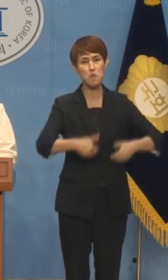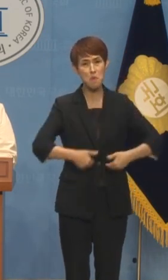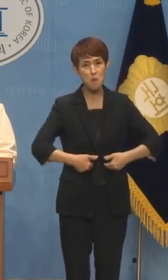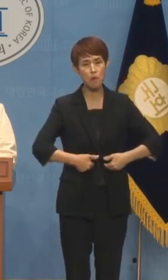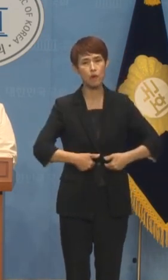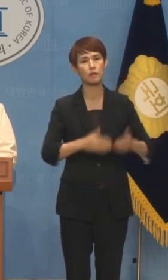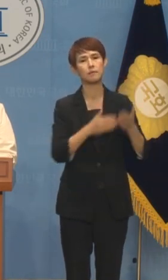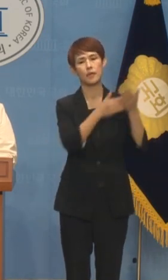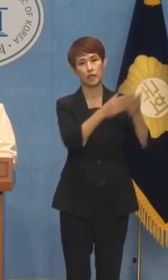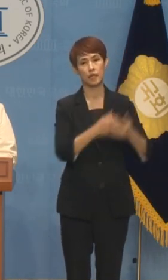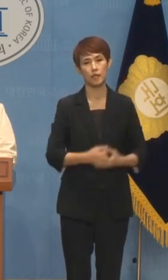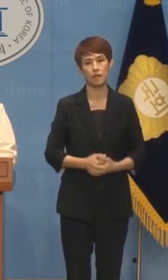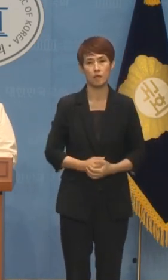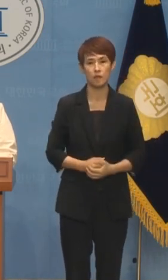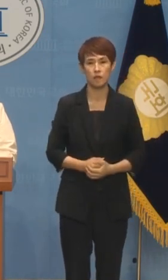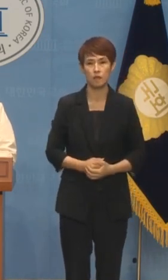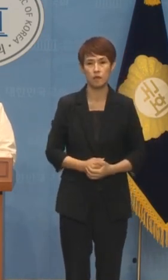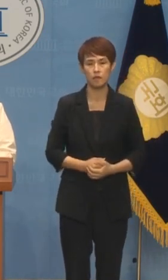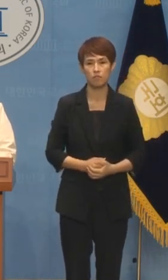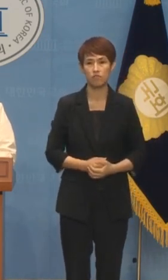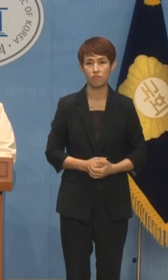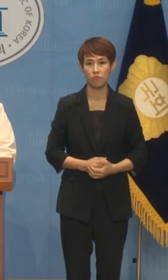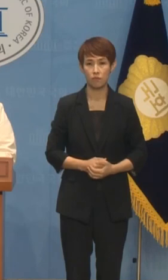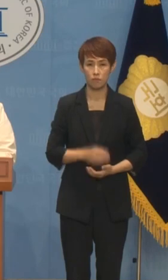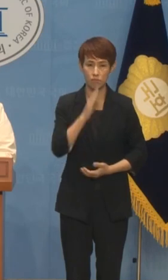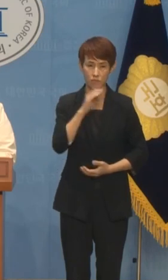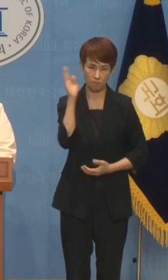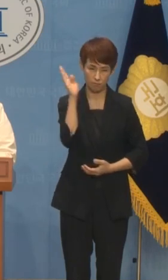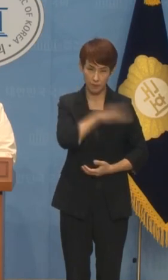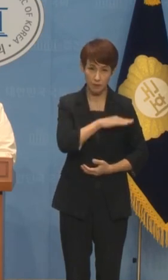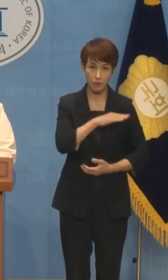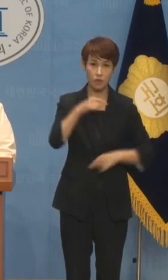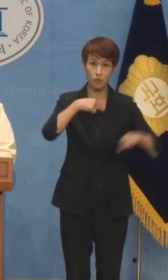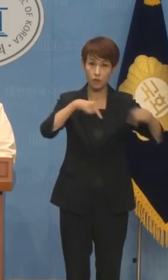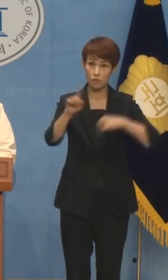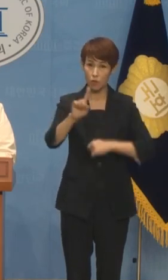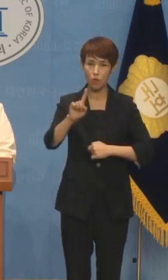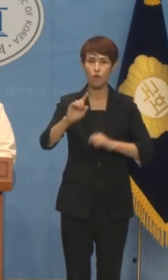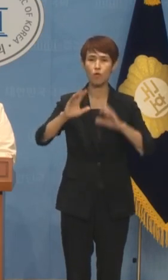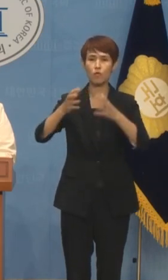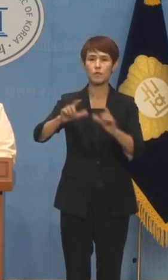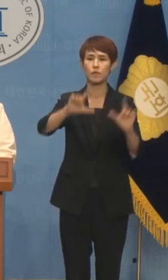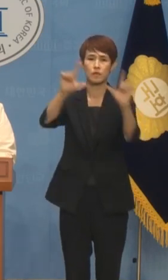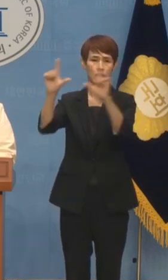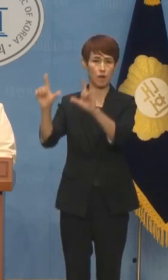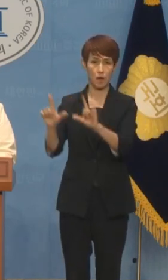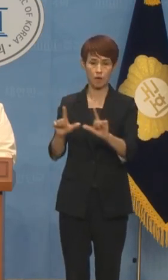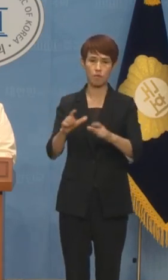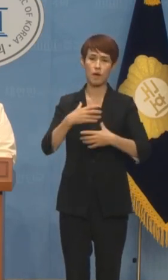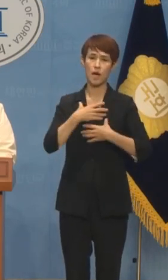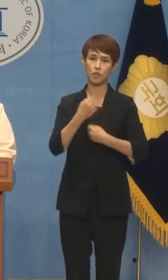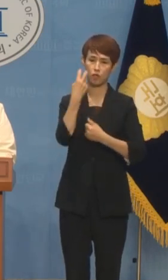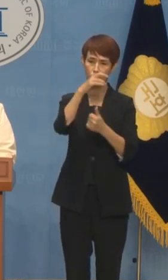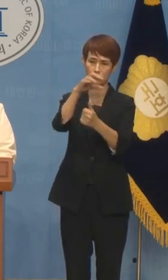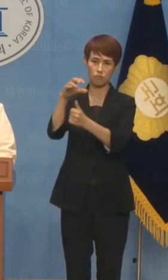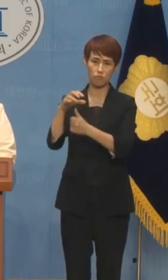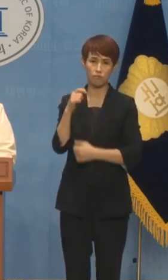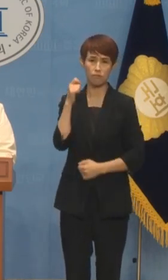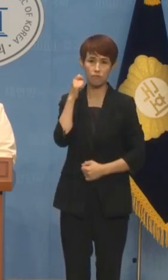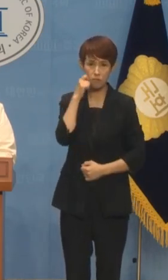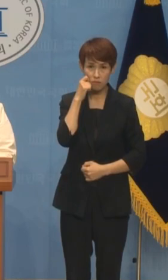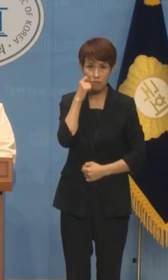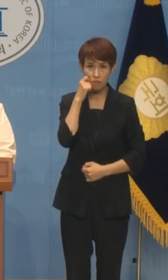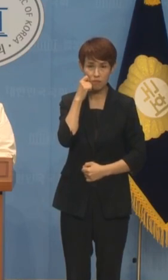의지를 비췄습니다. 진짜 나쁜 정치는 국민의 삶과 안전을 지키지